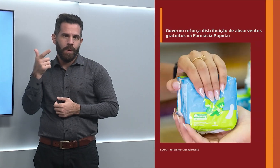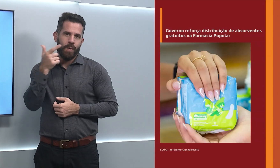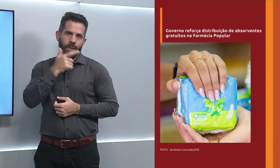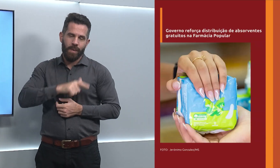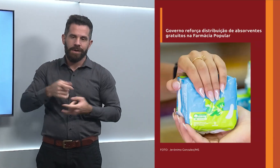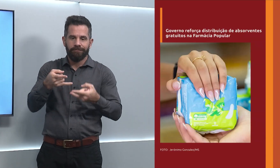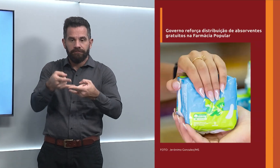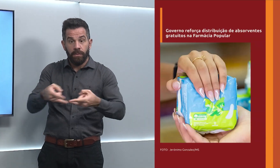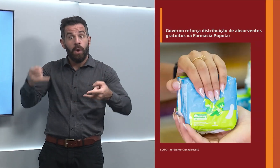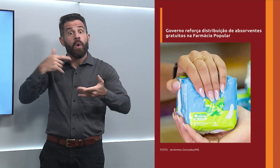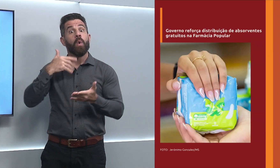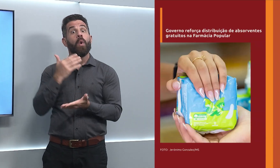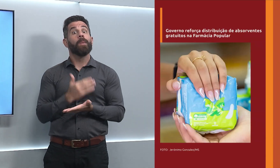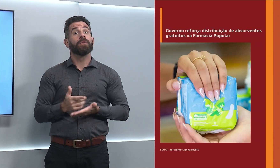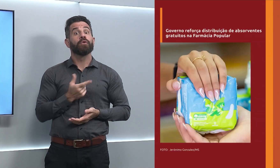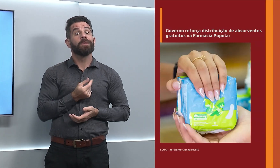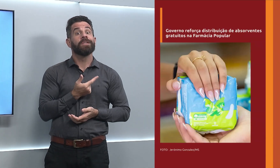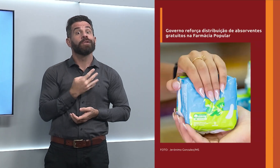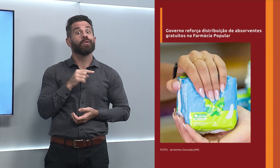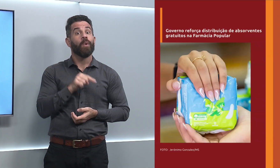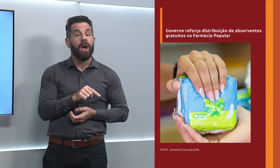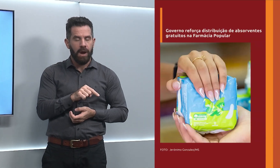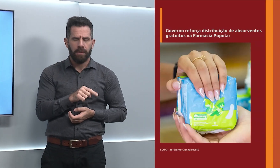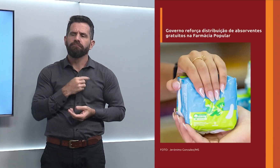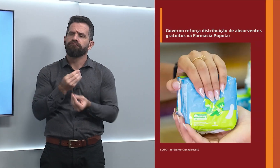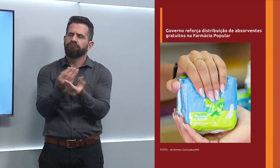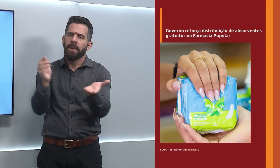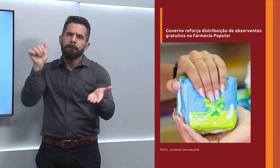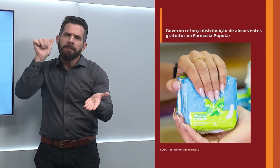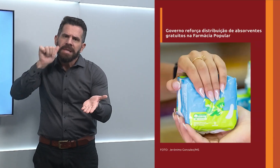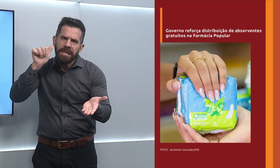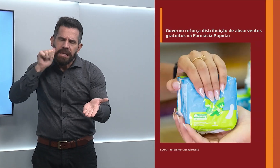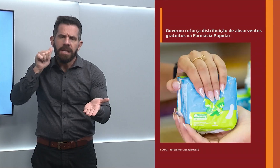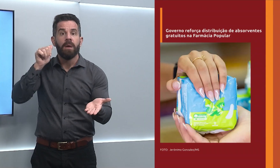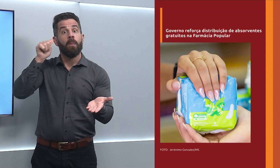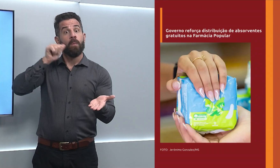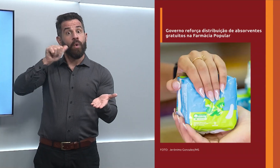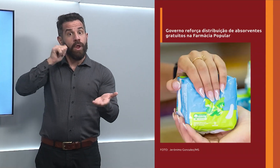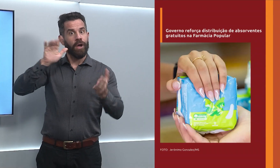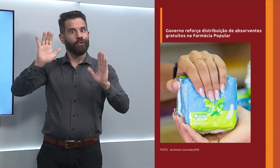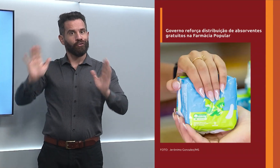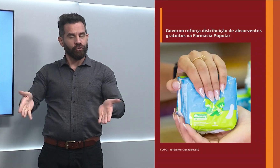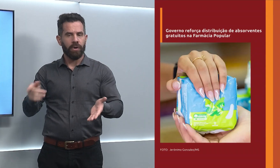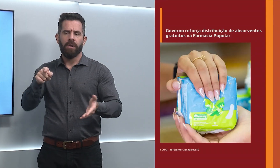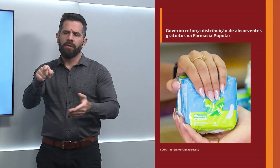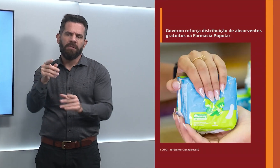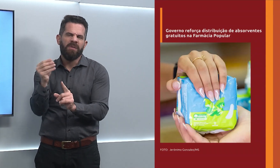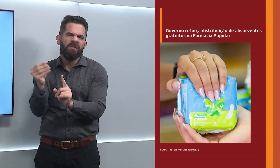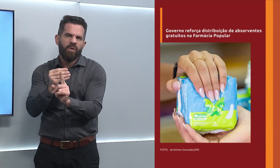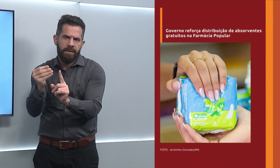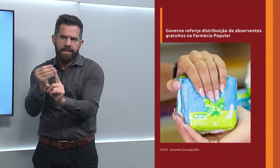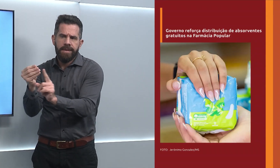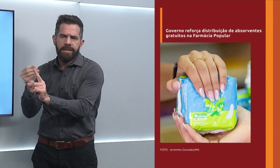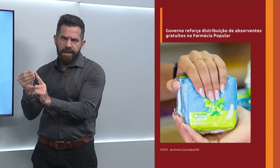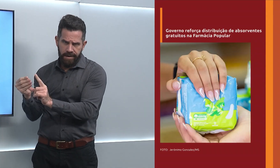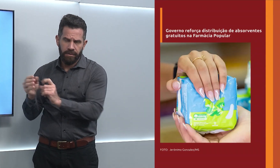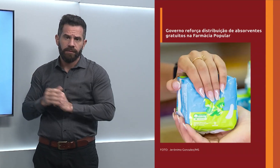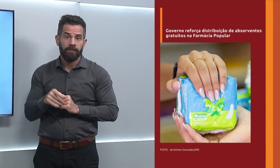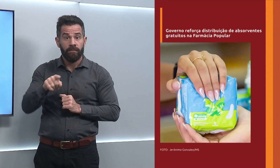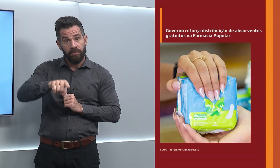A ação está disponível a meninas e mulheres que vivem em situação de vulnerabilidade. Elas precisam ter